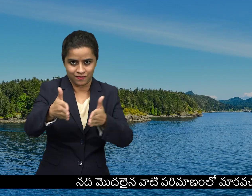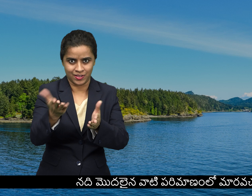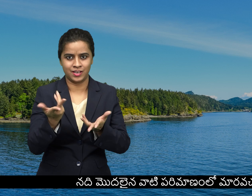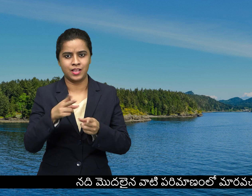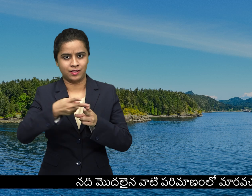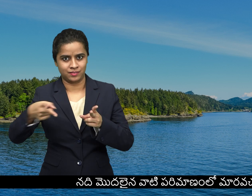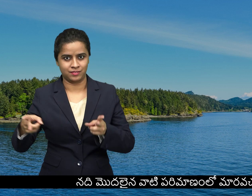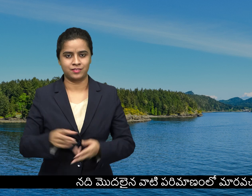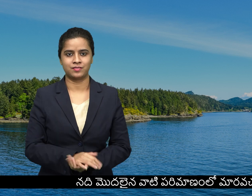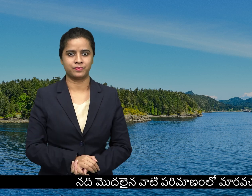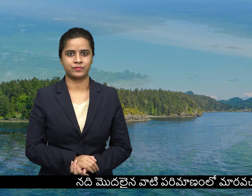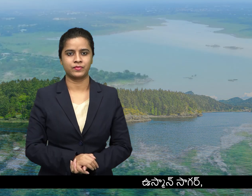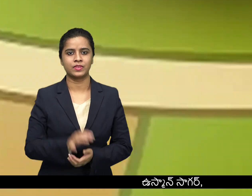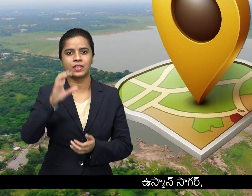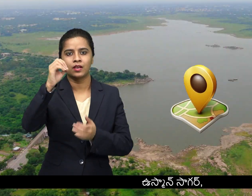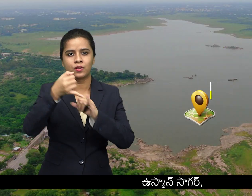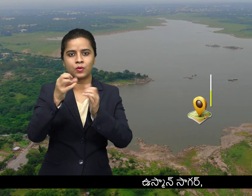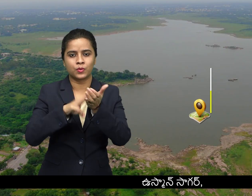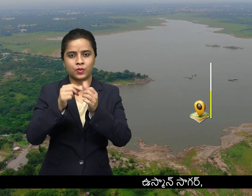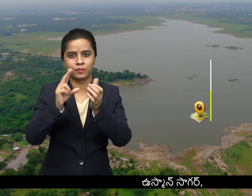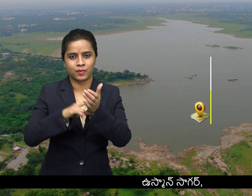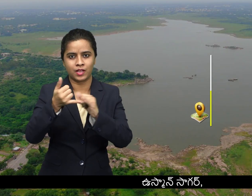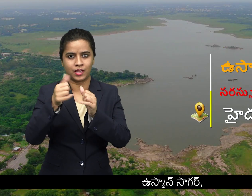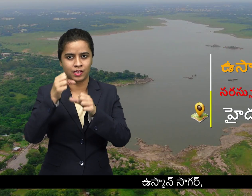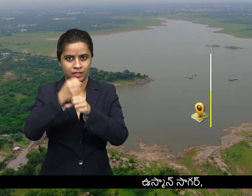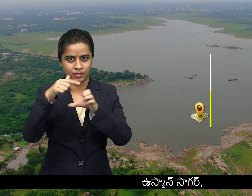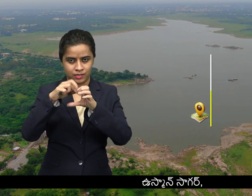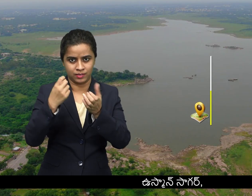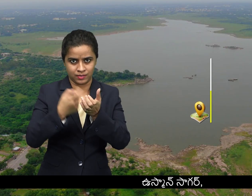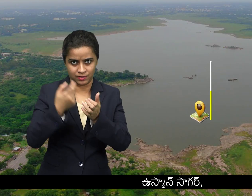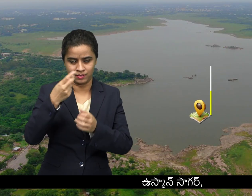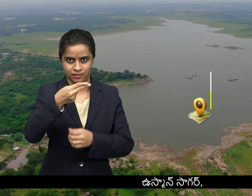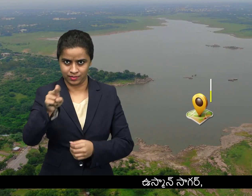వాటి పరిమాణంలో మారవచ్చు. ఉస్మాన్ సాగర్,